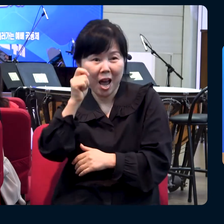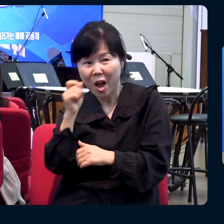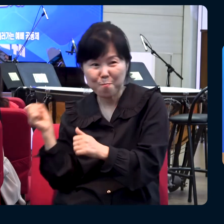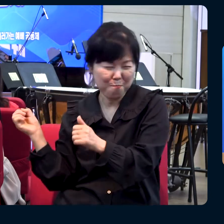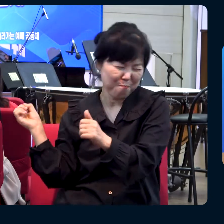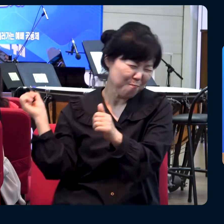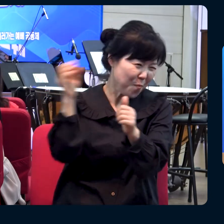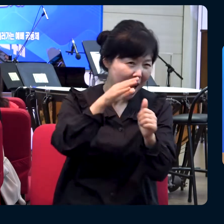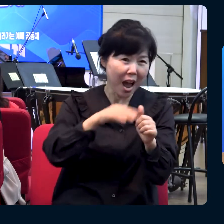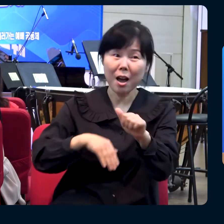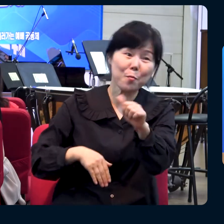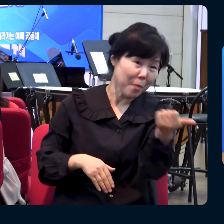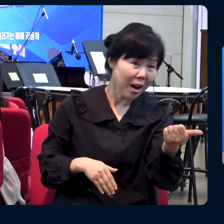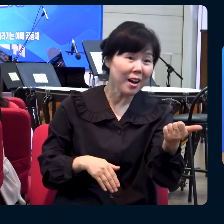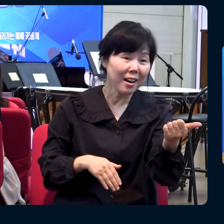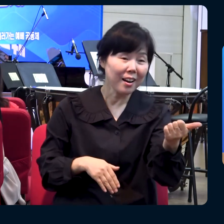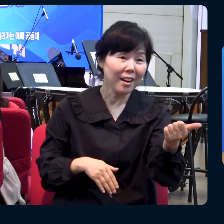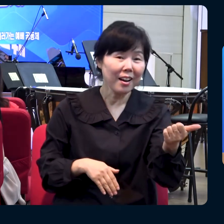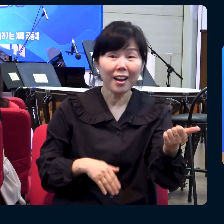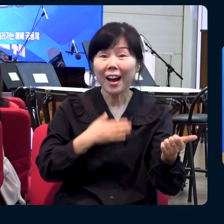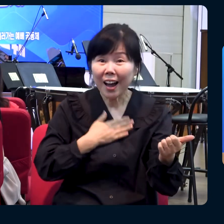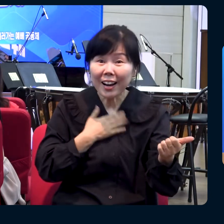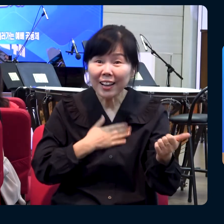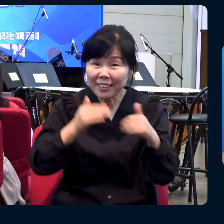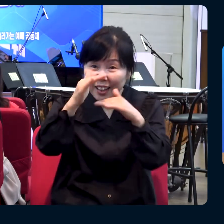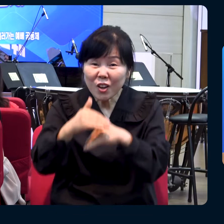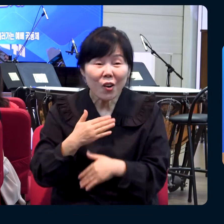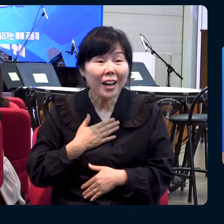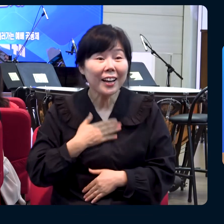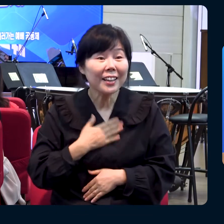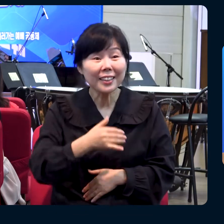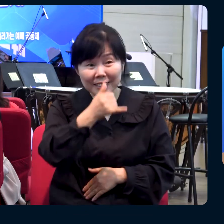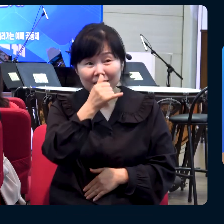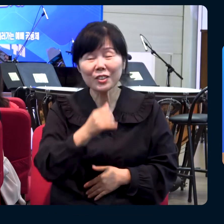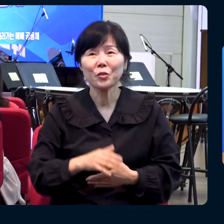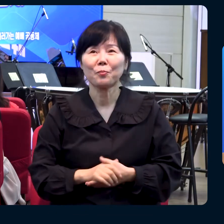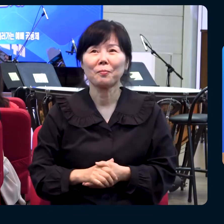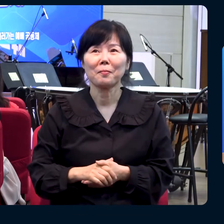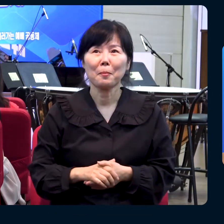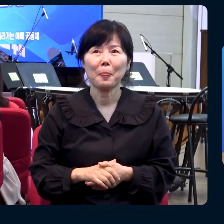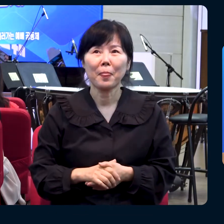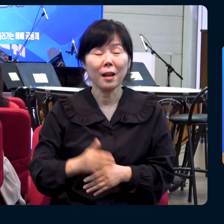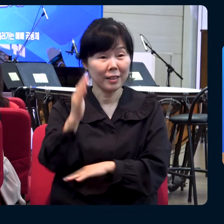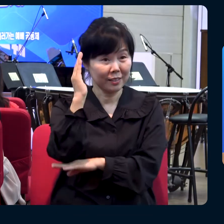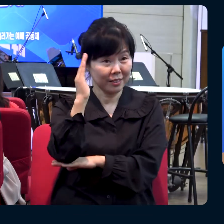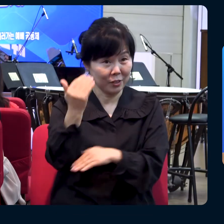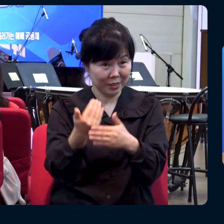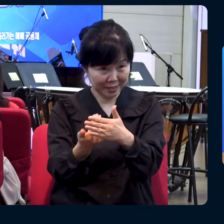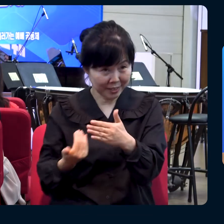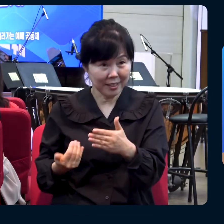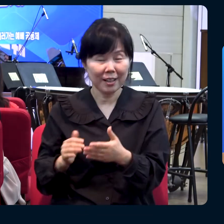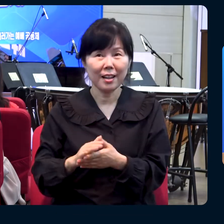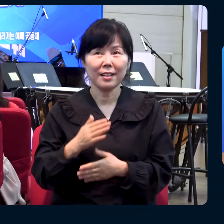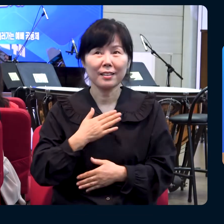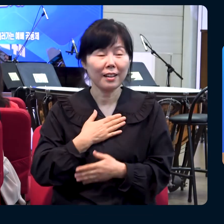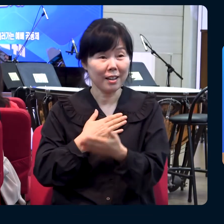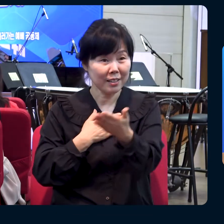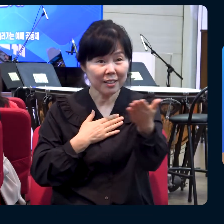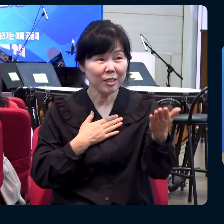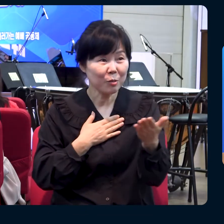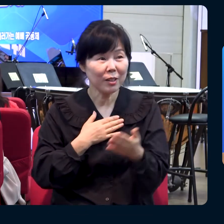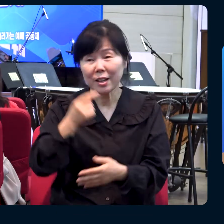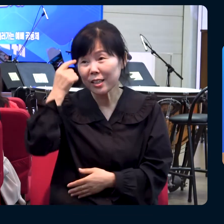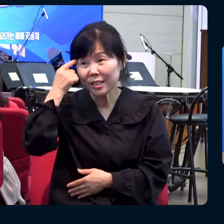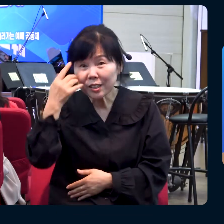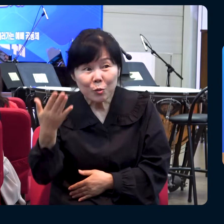이야기입니다. 안 믿는 사람들도 아마 알 법한 일입니다. 이야기를 나누기 전에 저는 여러분들에게